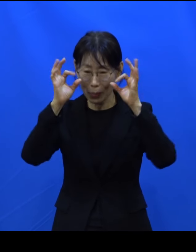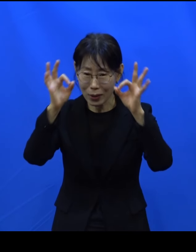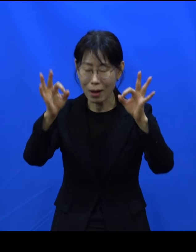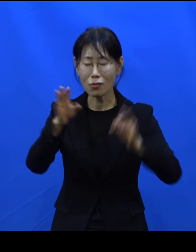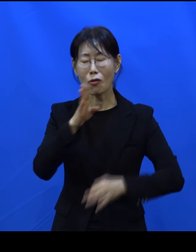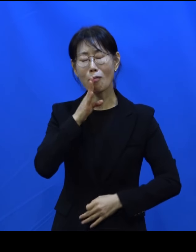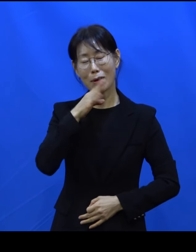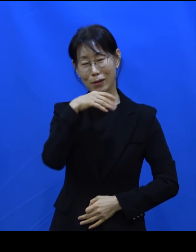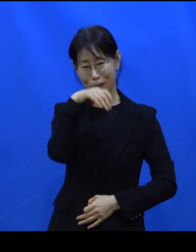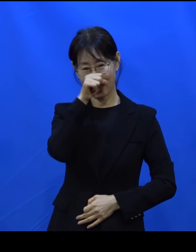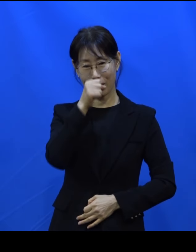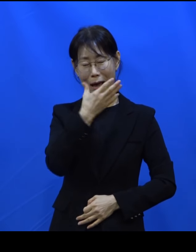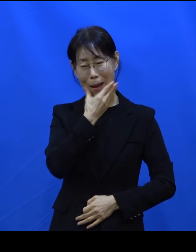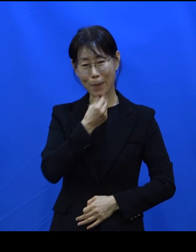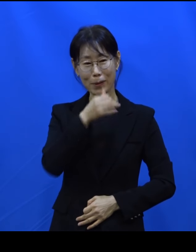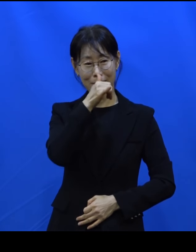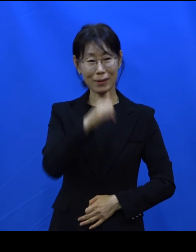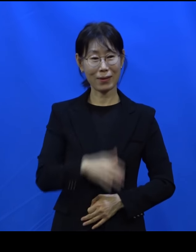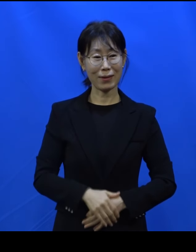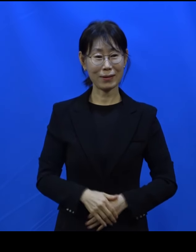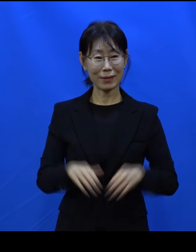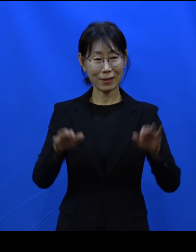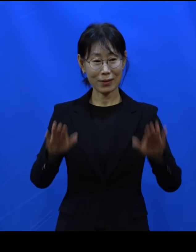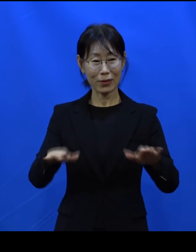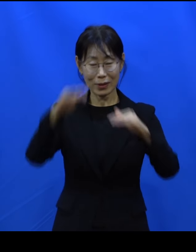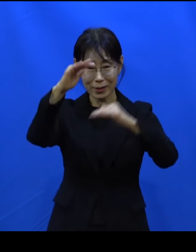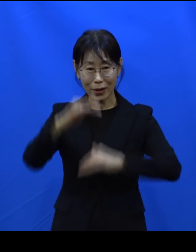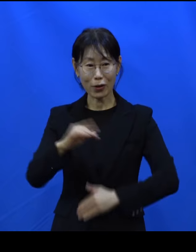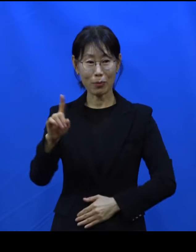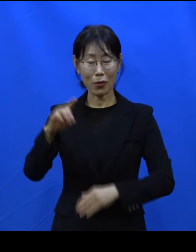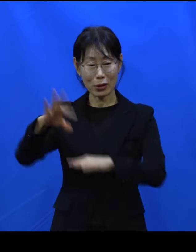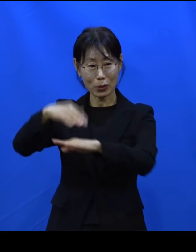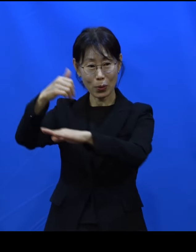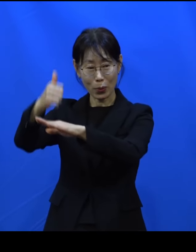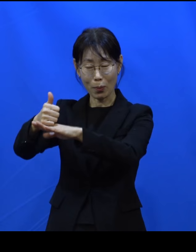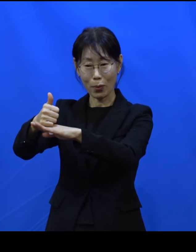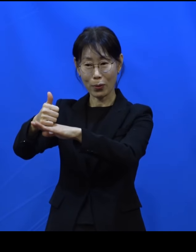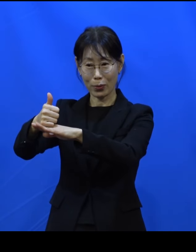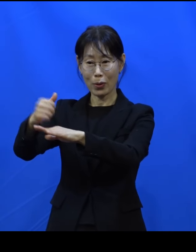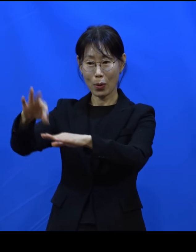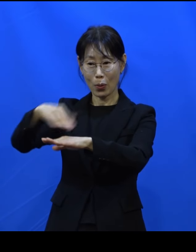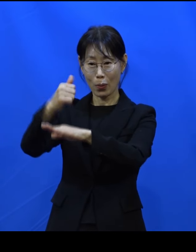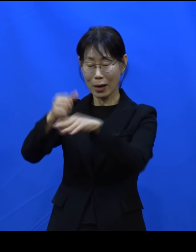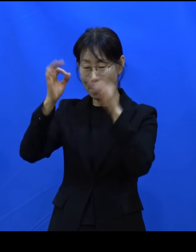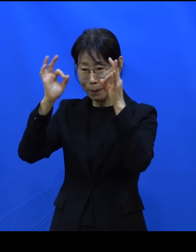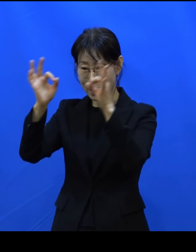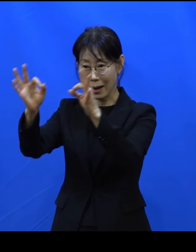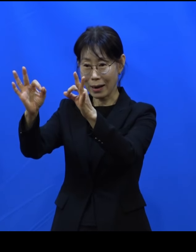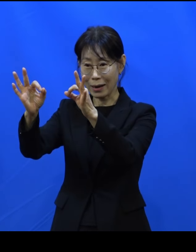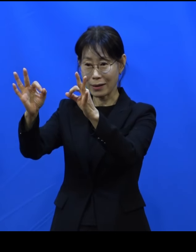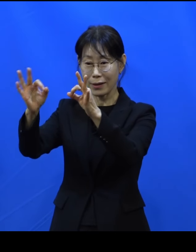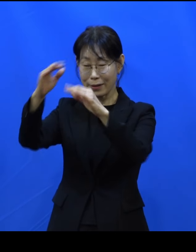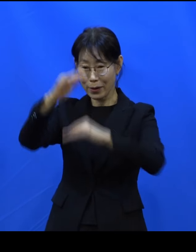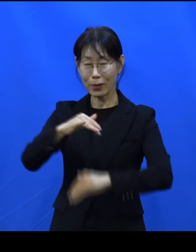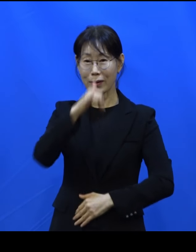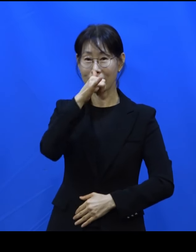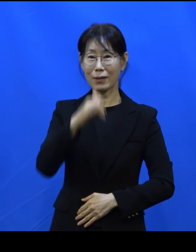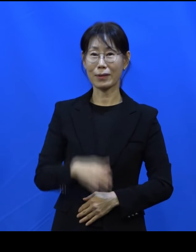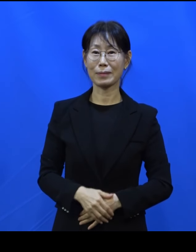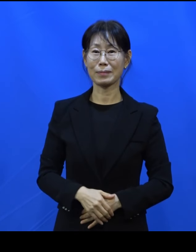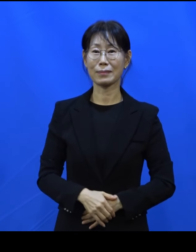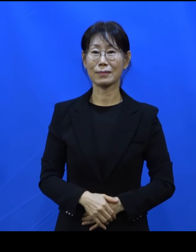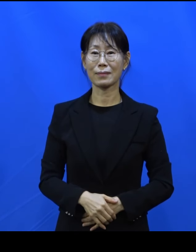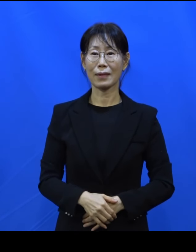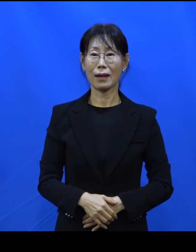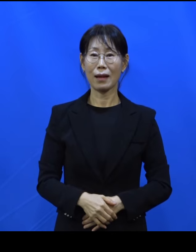오늘 본문은 이제 솔로몬의 등장이에요. 솔로몬 왕을 보라 그러죠. 여기에서 신부에 대한 묘사가 없어요. 이제